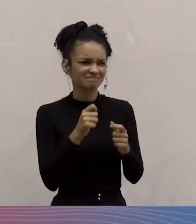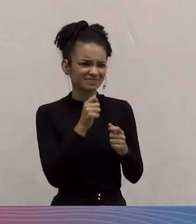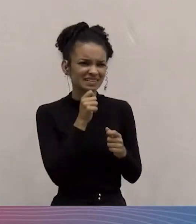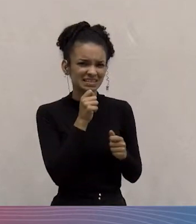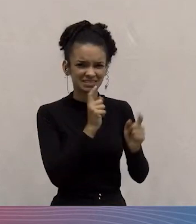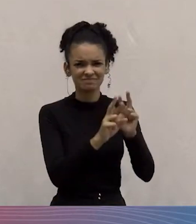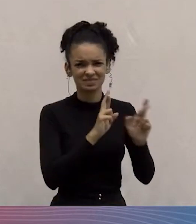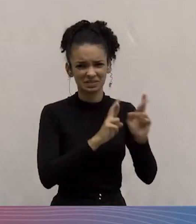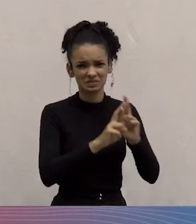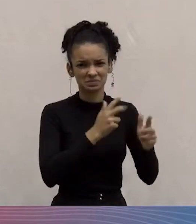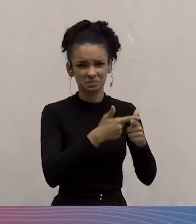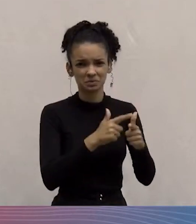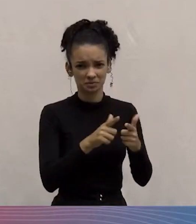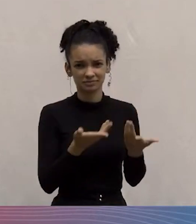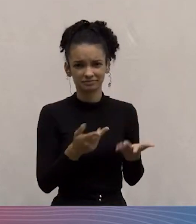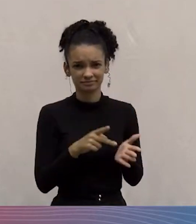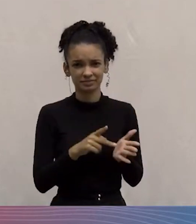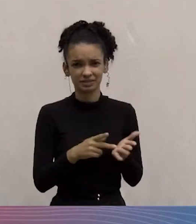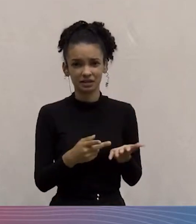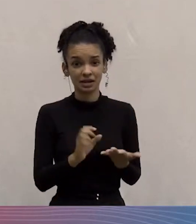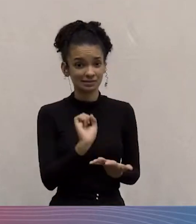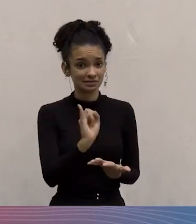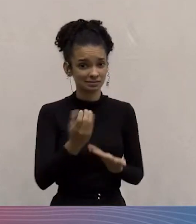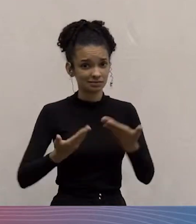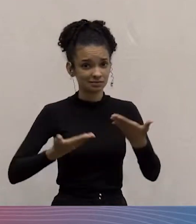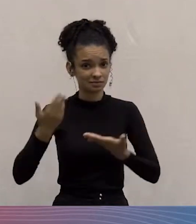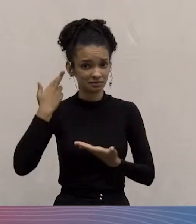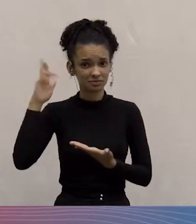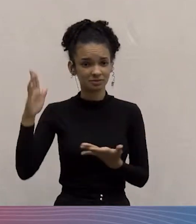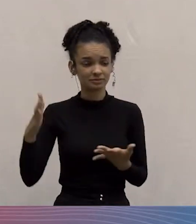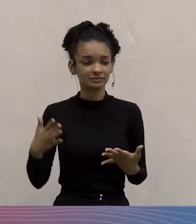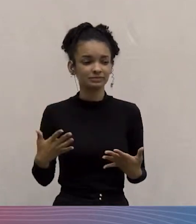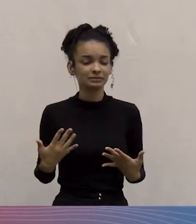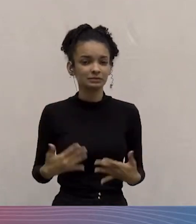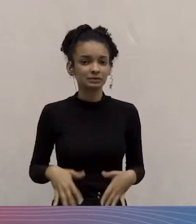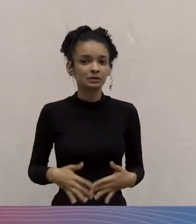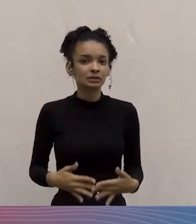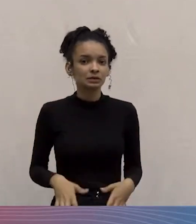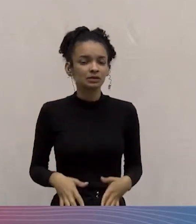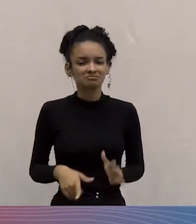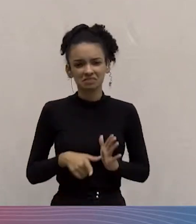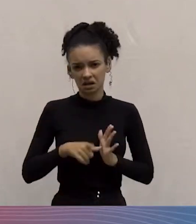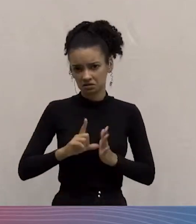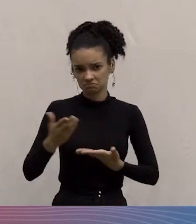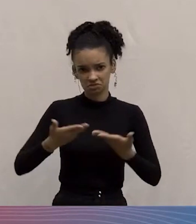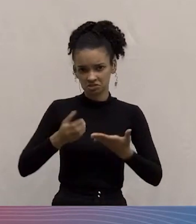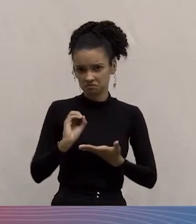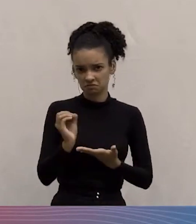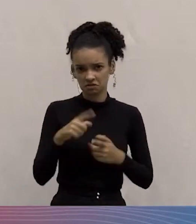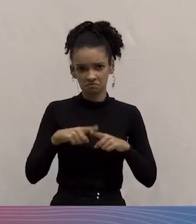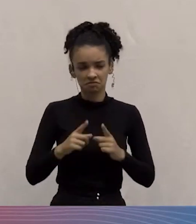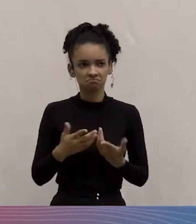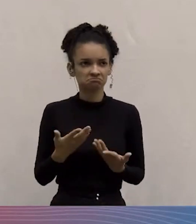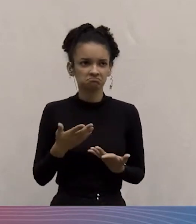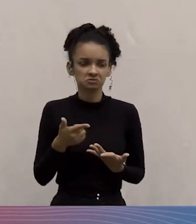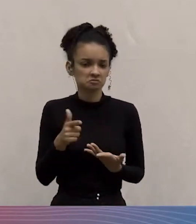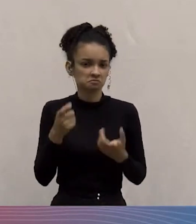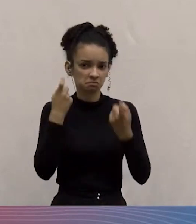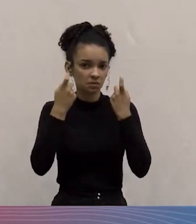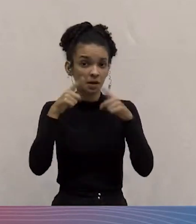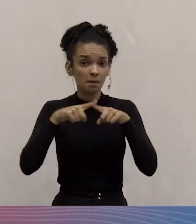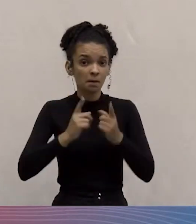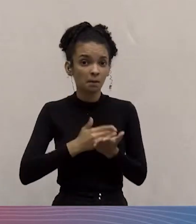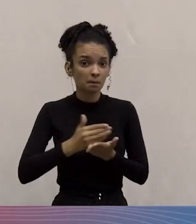E quando você resolve servir ao Senhor, então? Quando não servia ao Senhor, não estava nem aí, não é isso? Mas você começa a servir ao